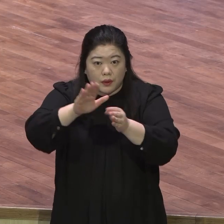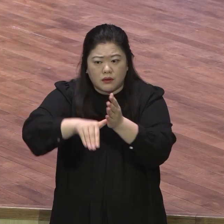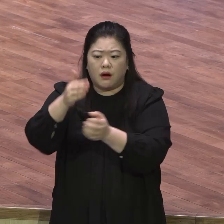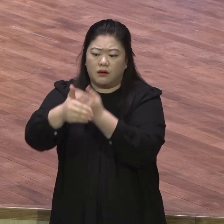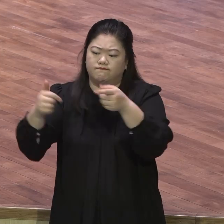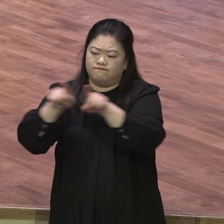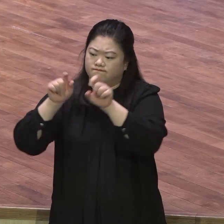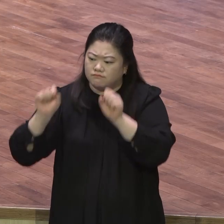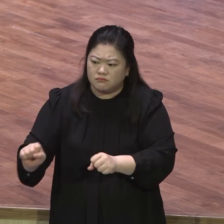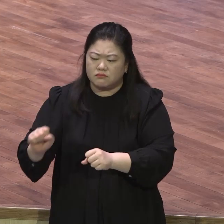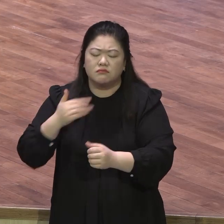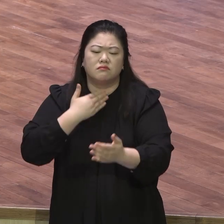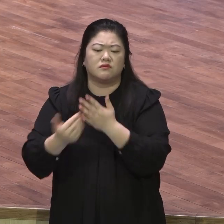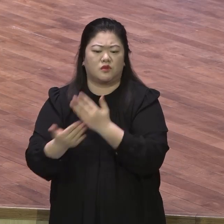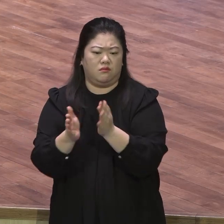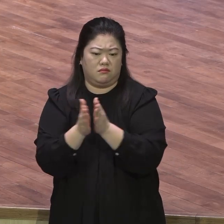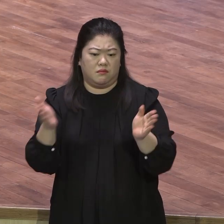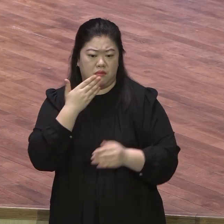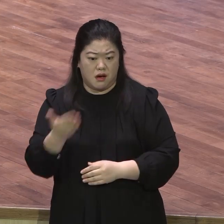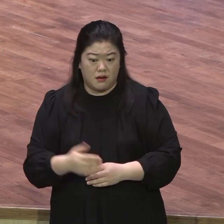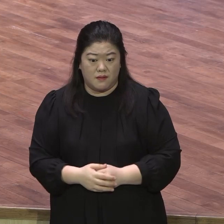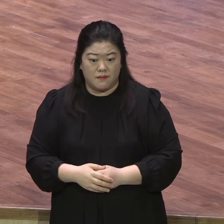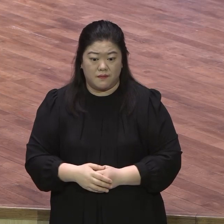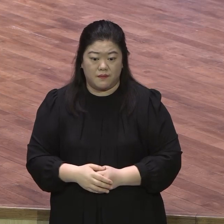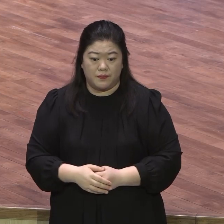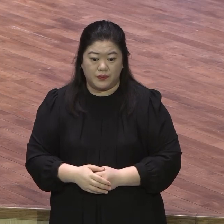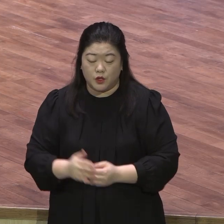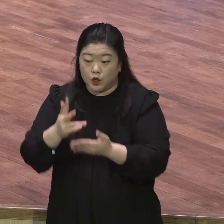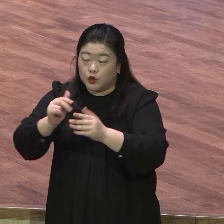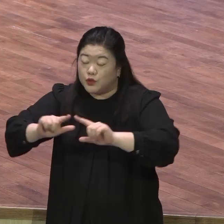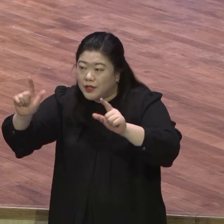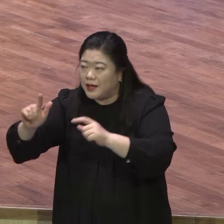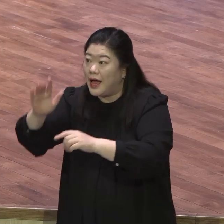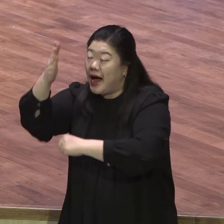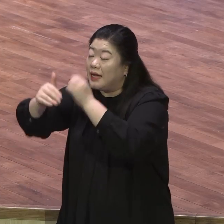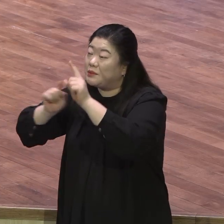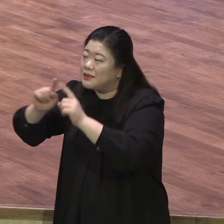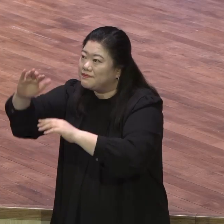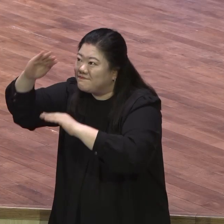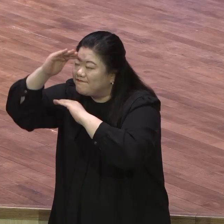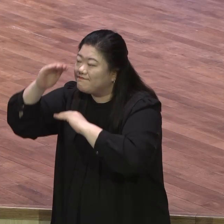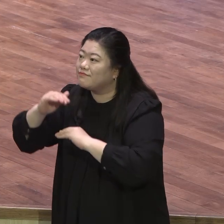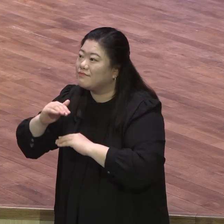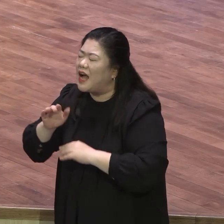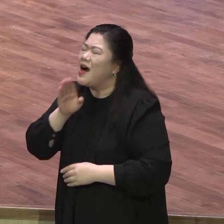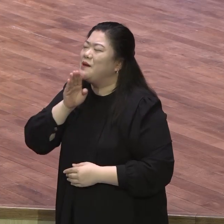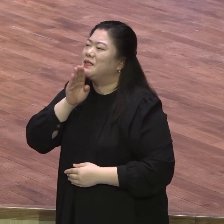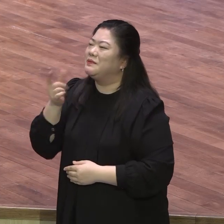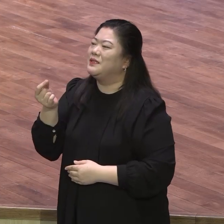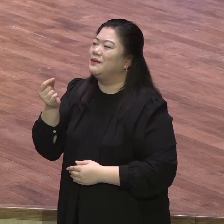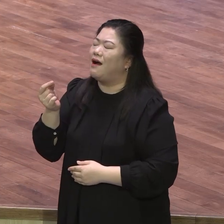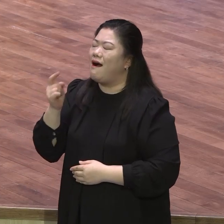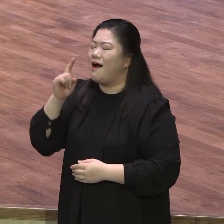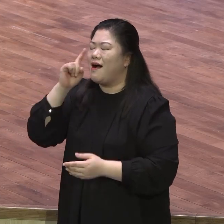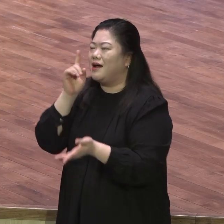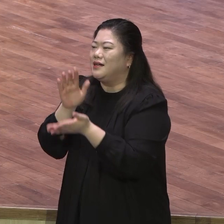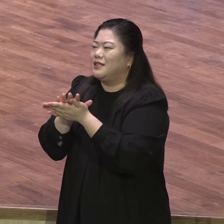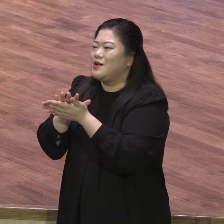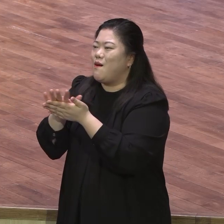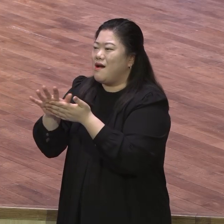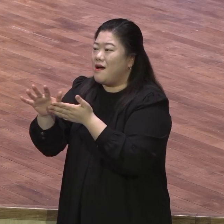교회의 강단을 통해서 하나님이 말씀하시고 또 교회를 통해서 뭐요. 나의 영적인 삶. 영적인